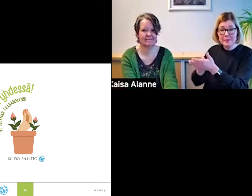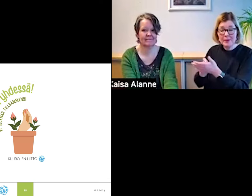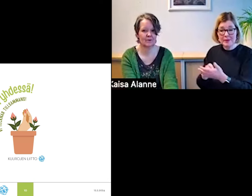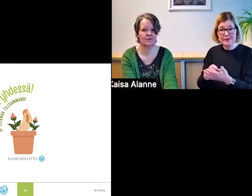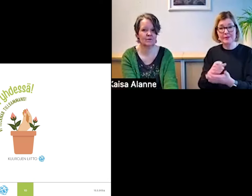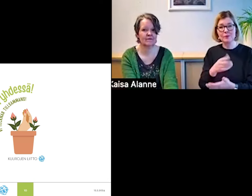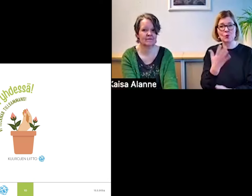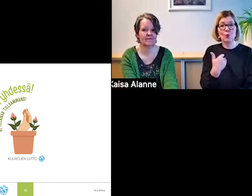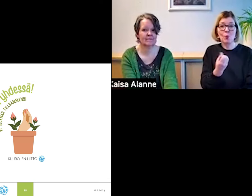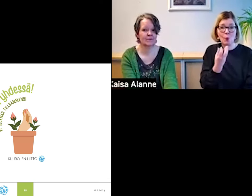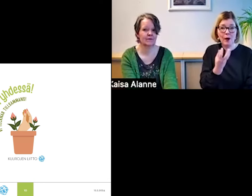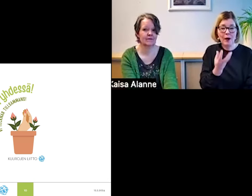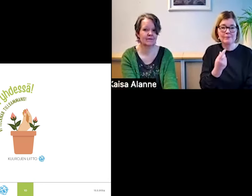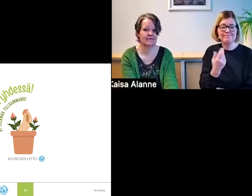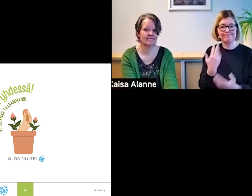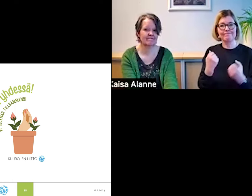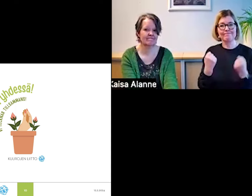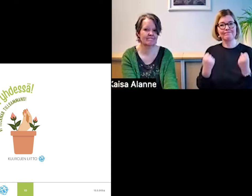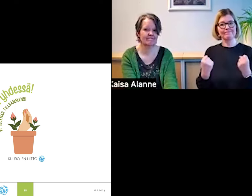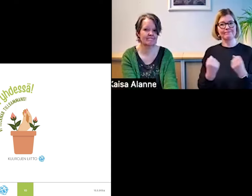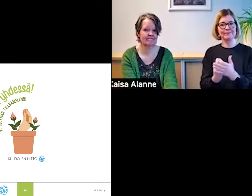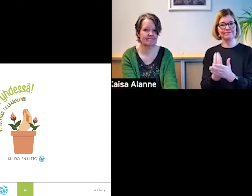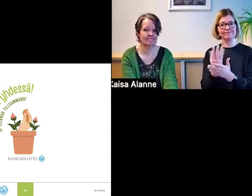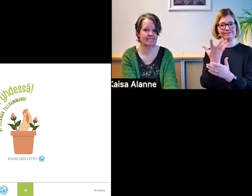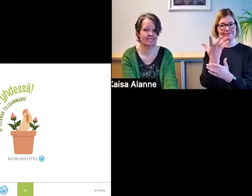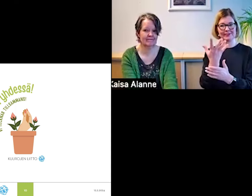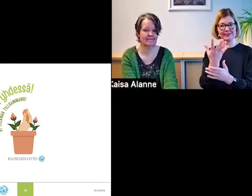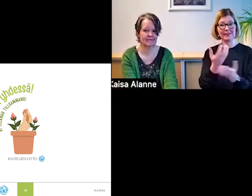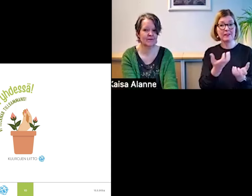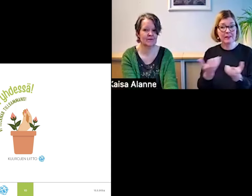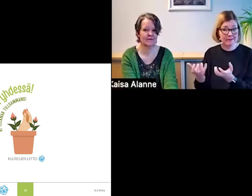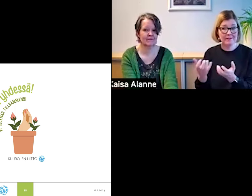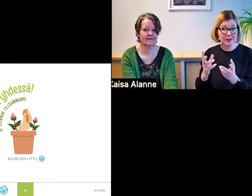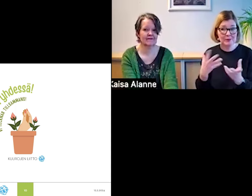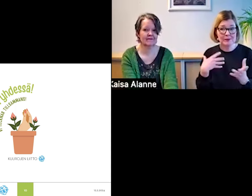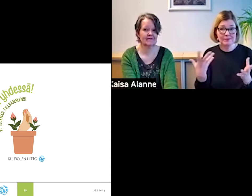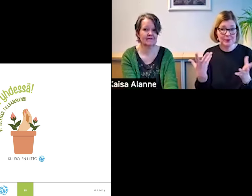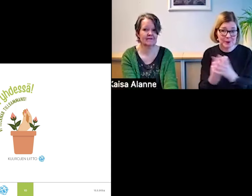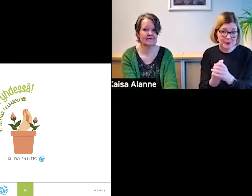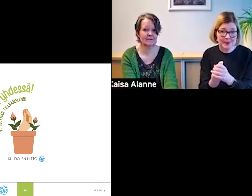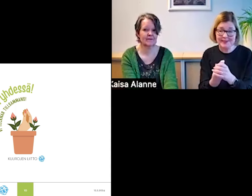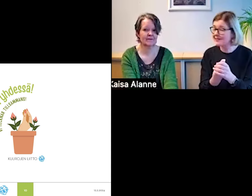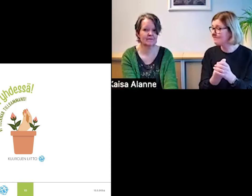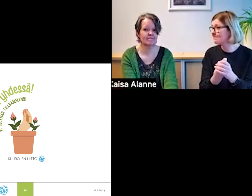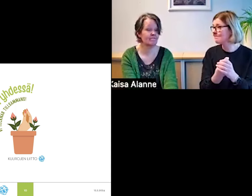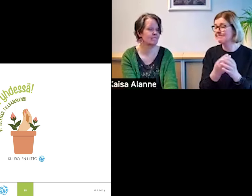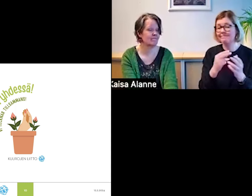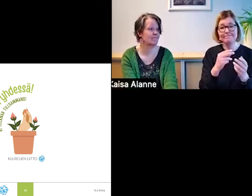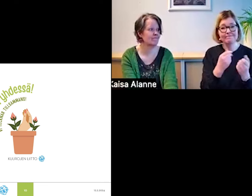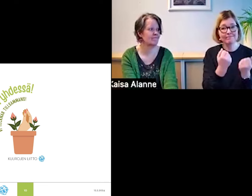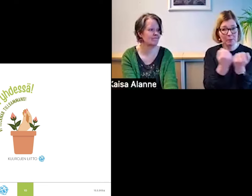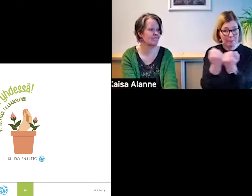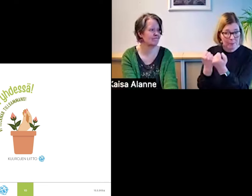ravinneaineita. Kaikki nämä eri palaset ovat tärkeitä, jotta saamme kasvuun vahvan kukkasen. Ja meitä